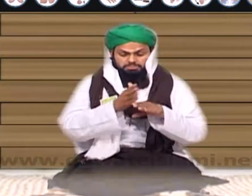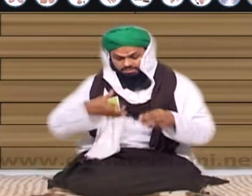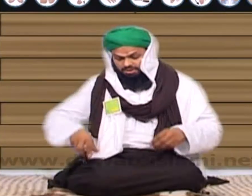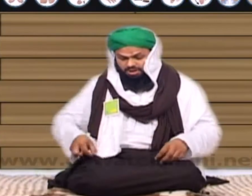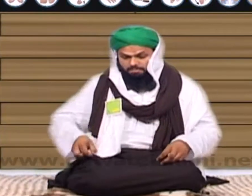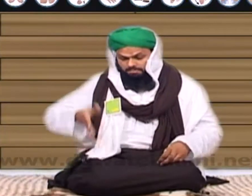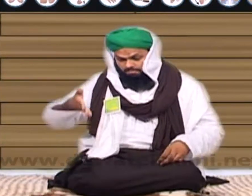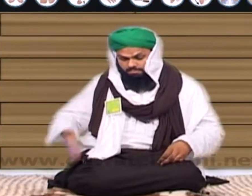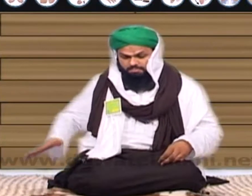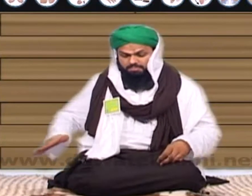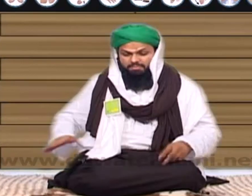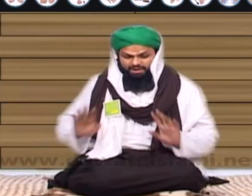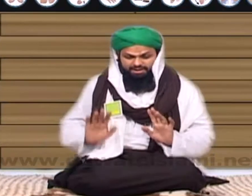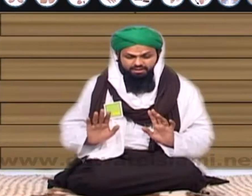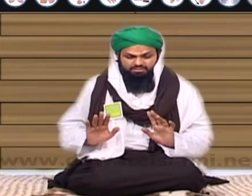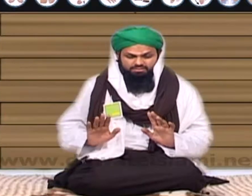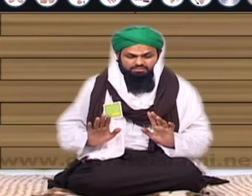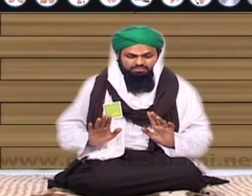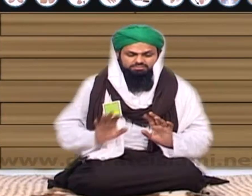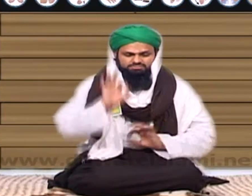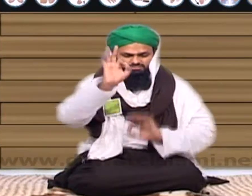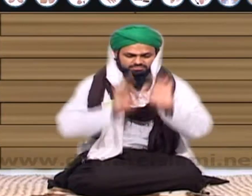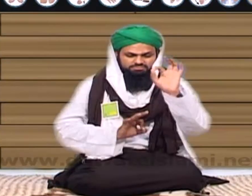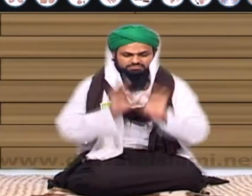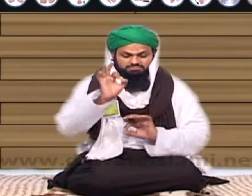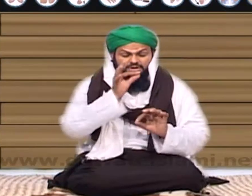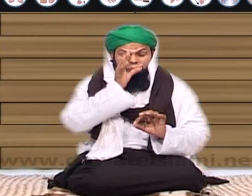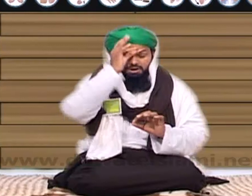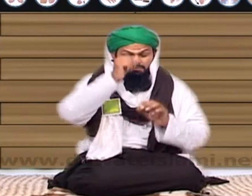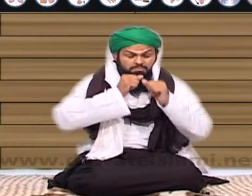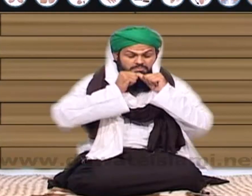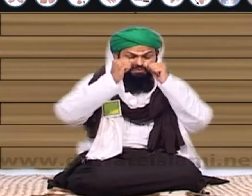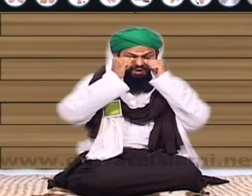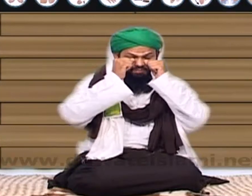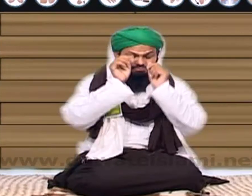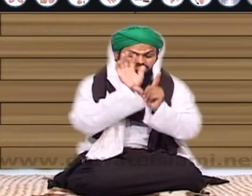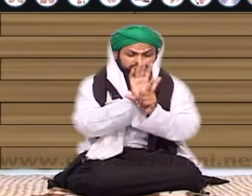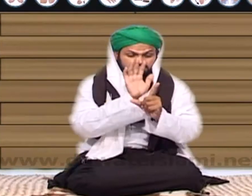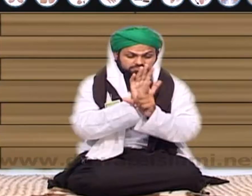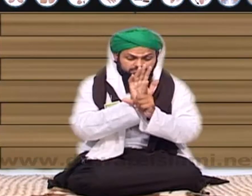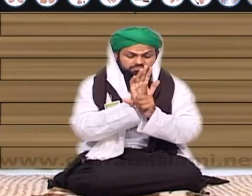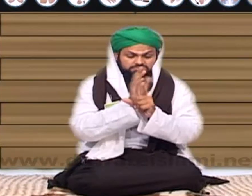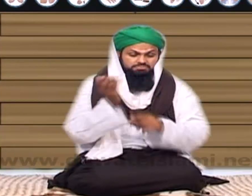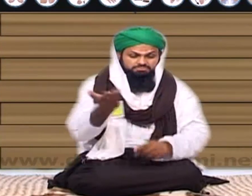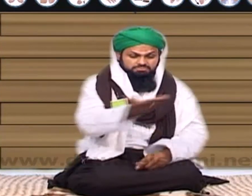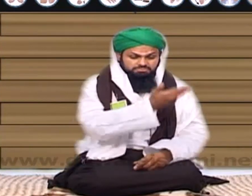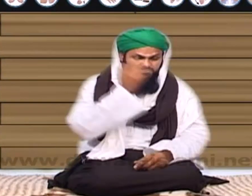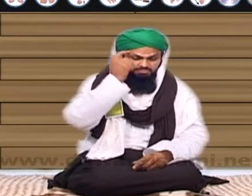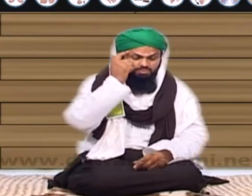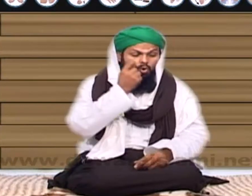سے پاجامہ، شلوار، تہبند، ان کے بارے میں یہ لمحہ فکریہ ہے۔ آج لوگوں سے